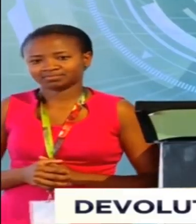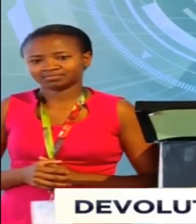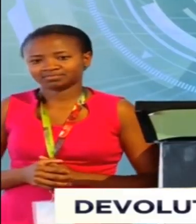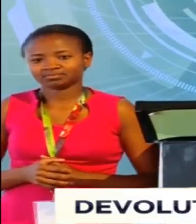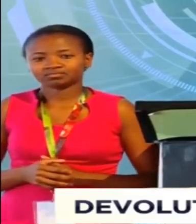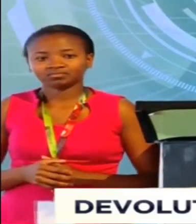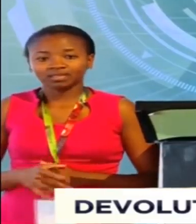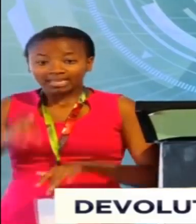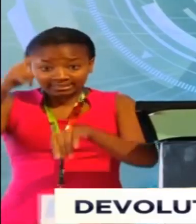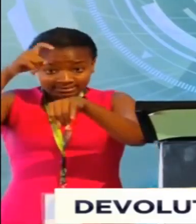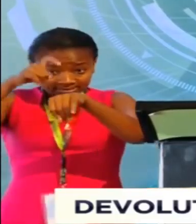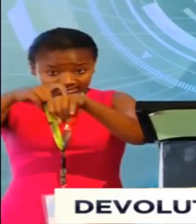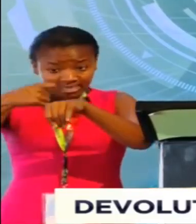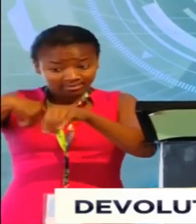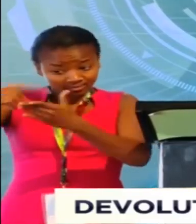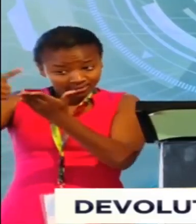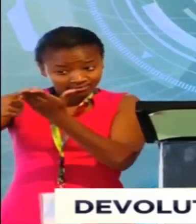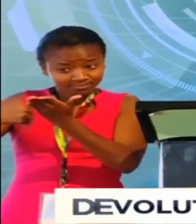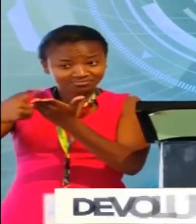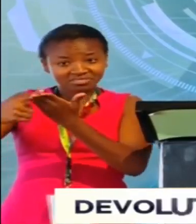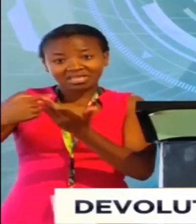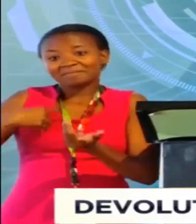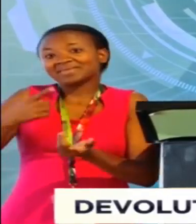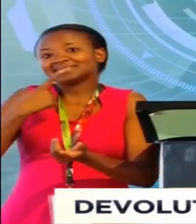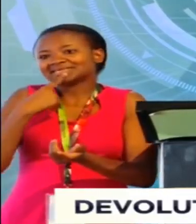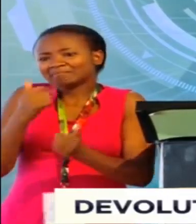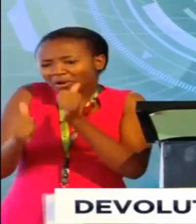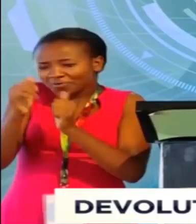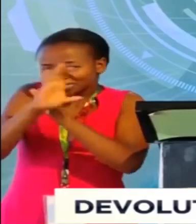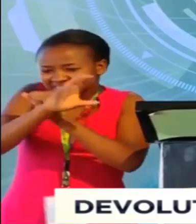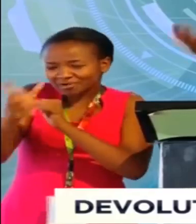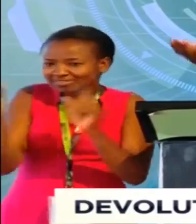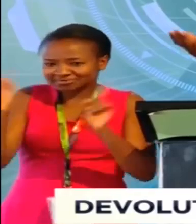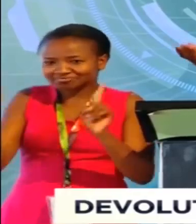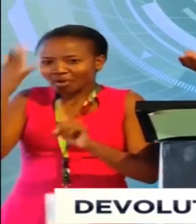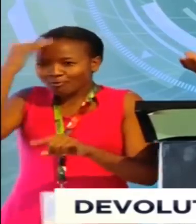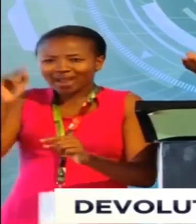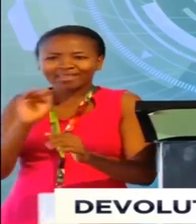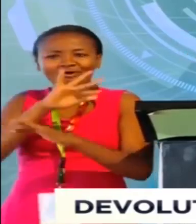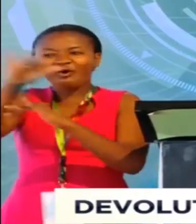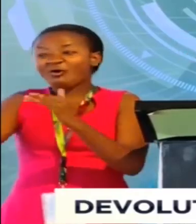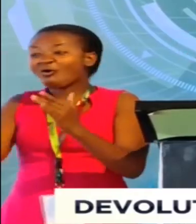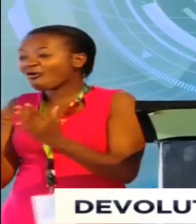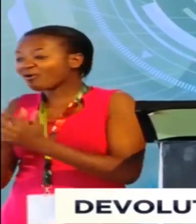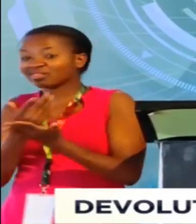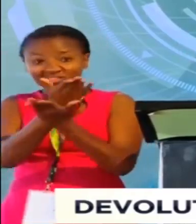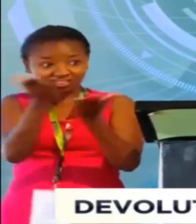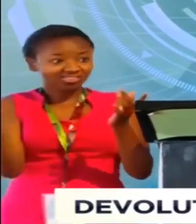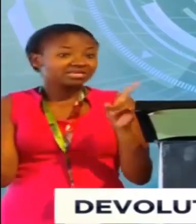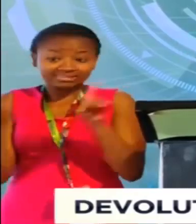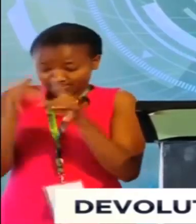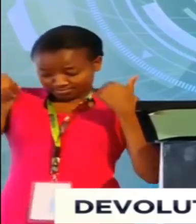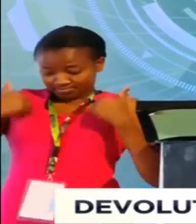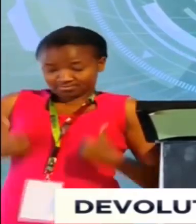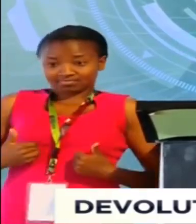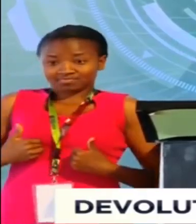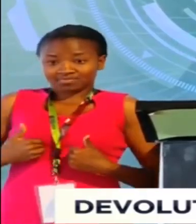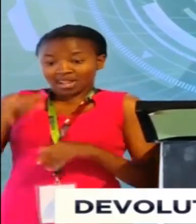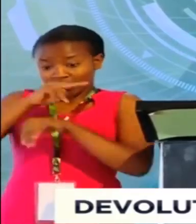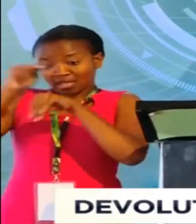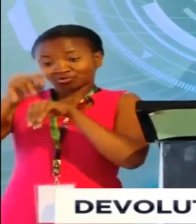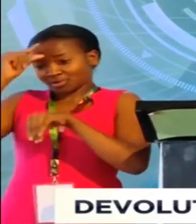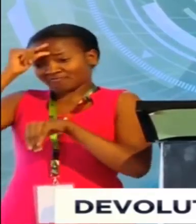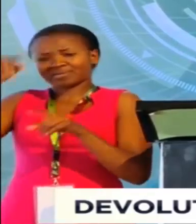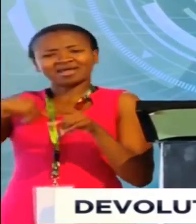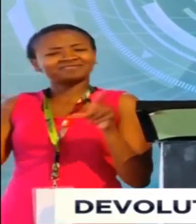Na wakati tuliongea, sitaki kusema ni kaunti gani kwa sababu zote ziko na the same problem. Hata mimi serikali ya kitaifa